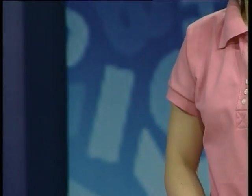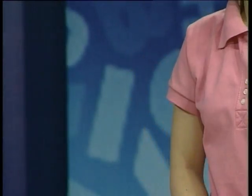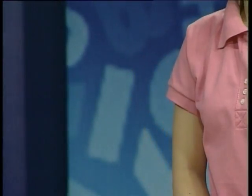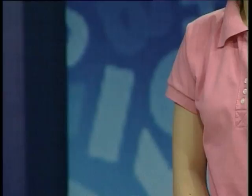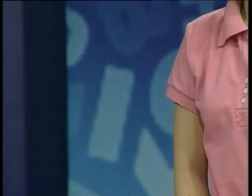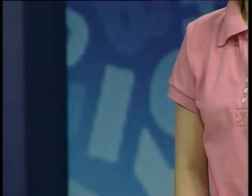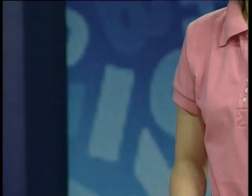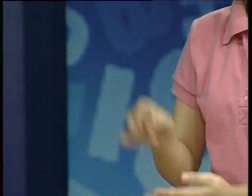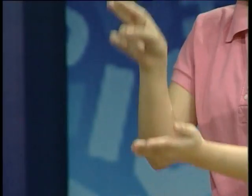Bạn làm ký hiệu 5